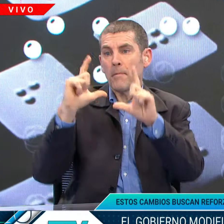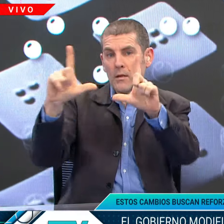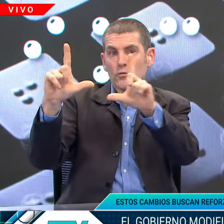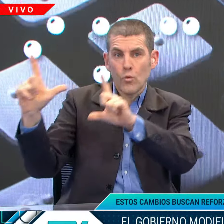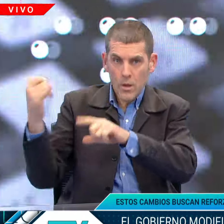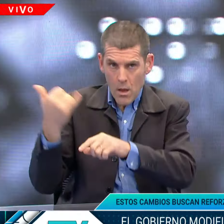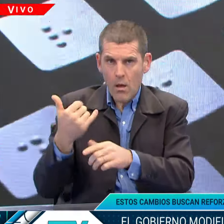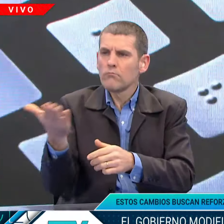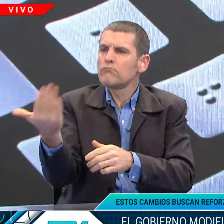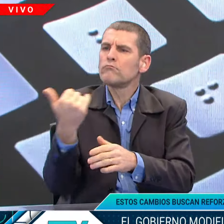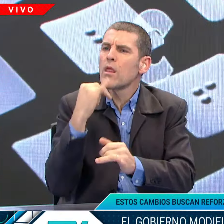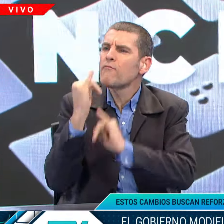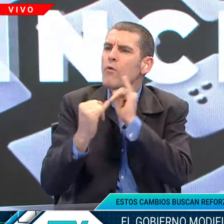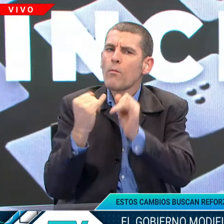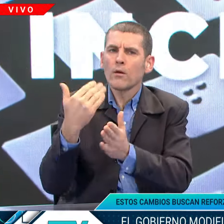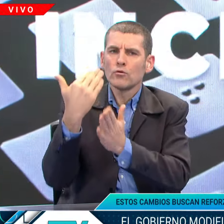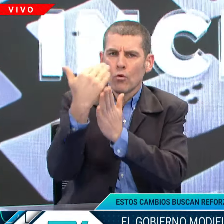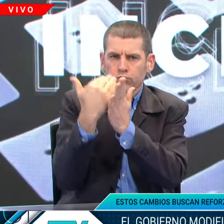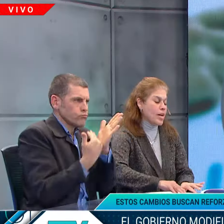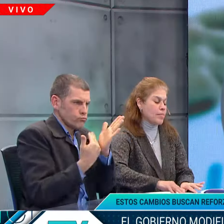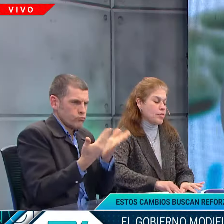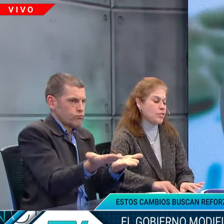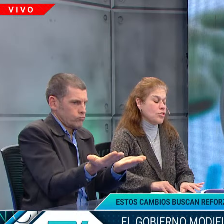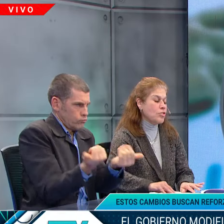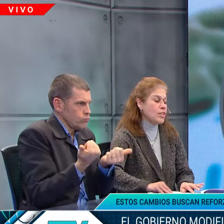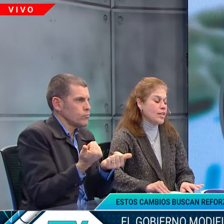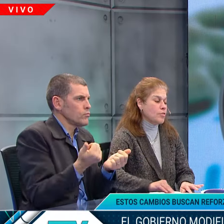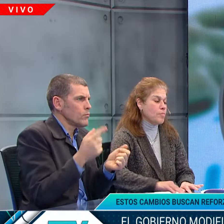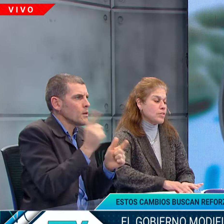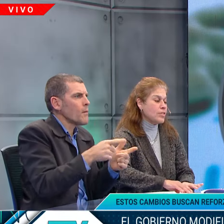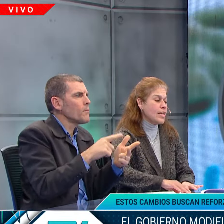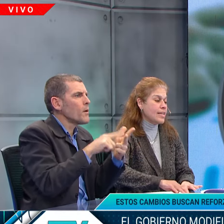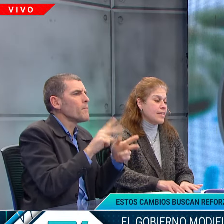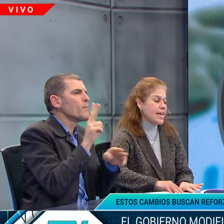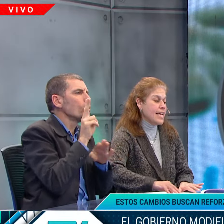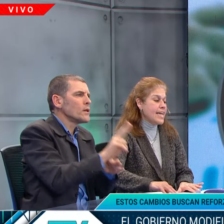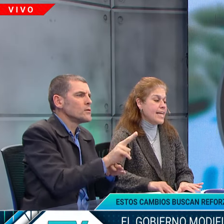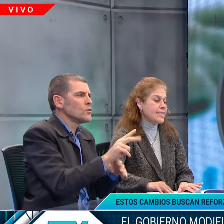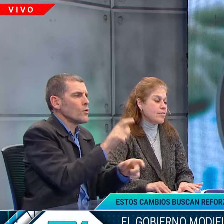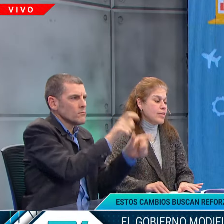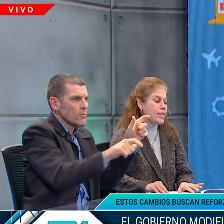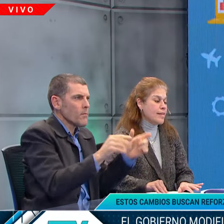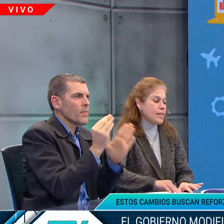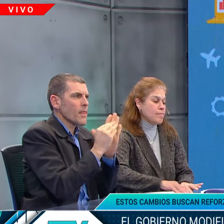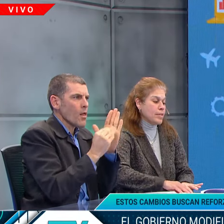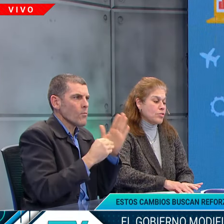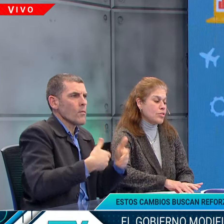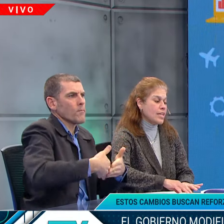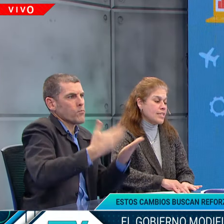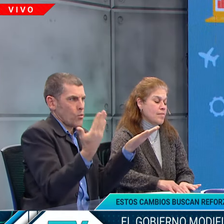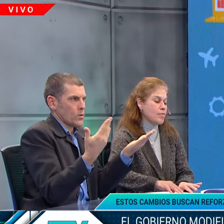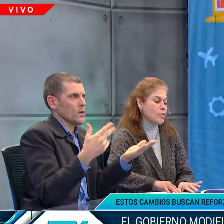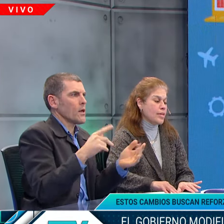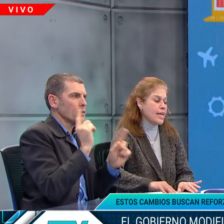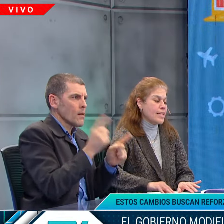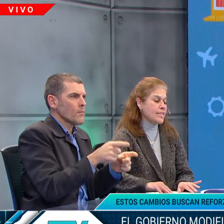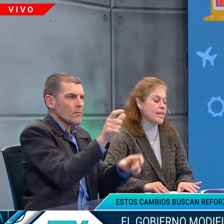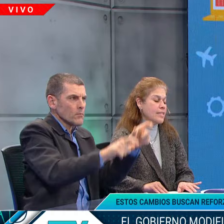detallan las excepciones a la divulgación como la protección de datos personales y la seguridad de personas